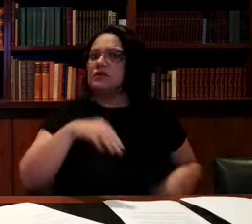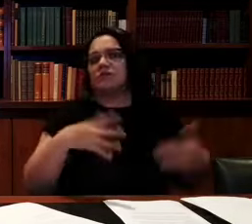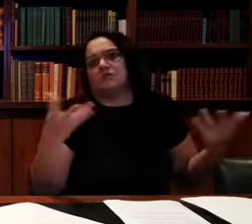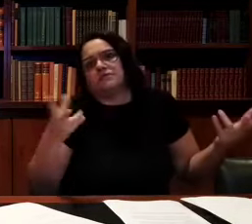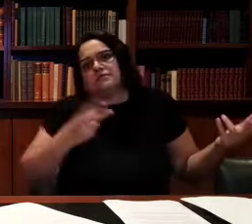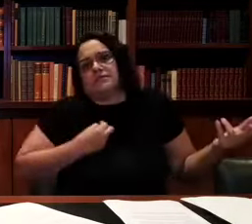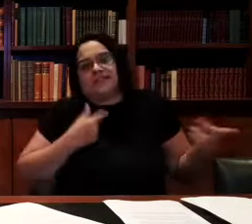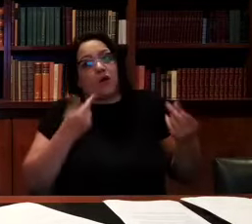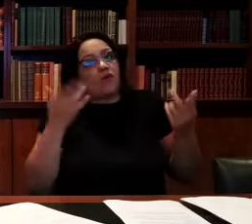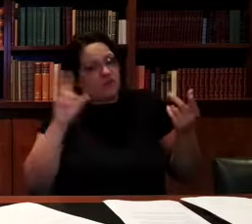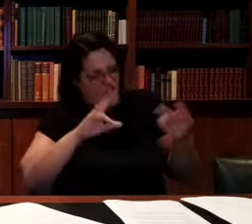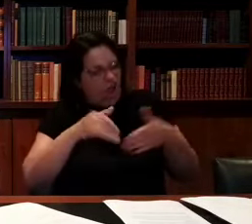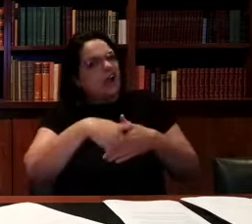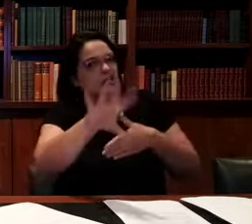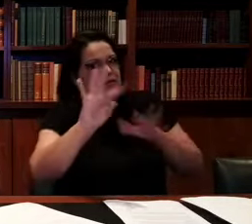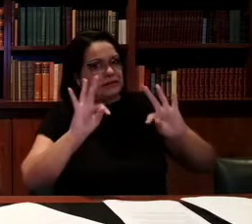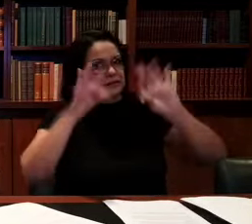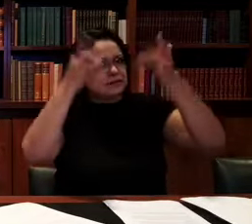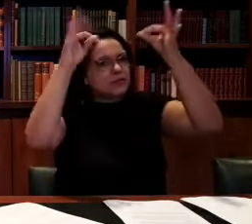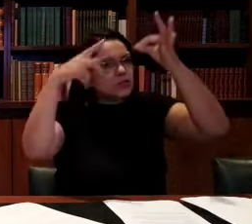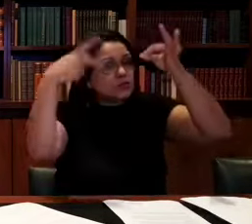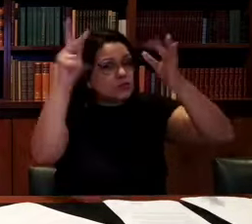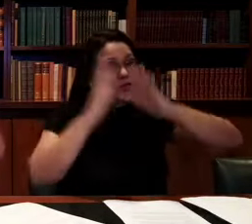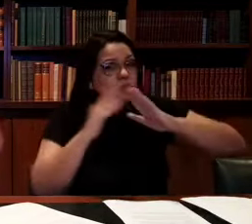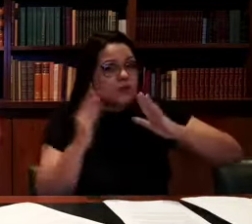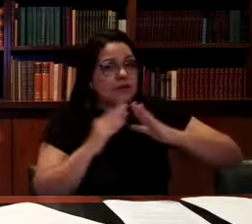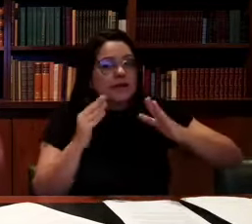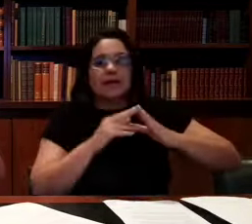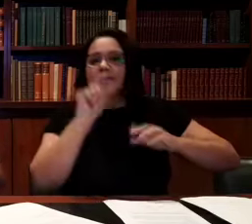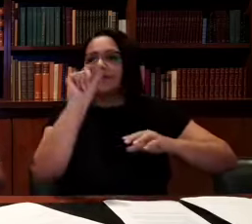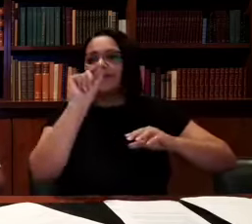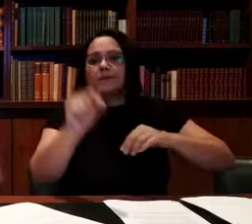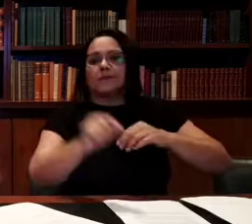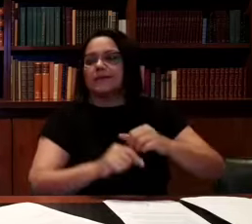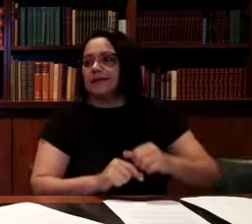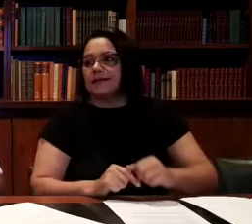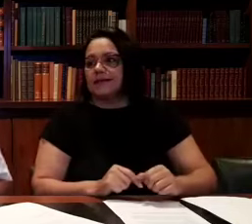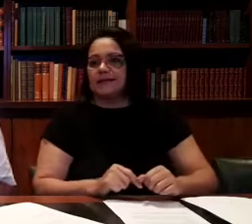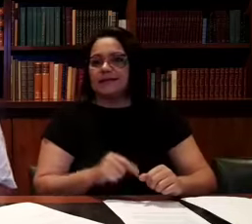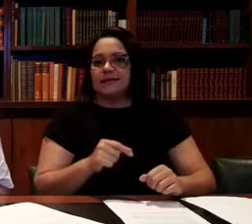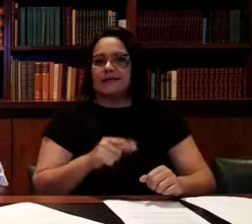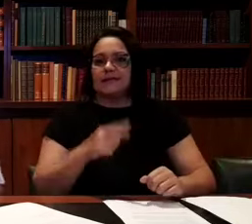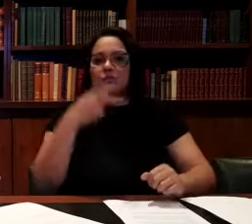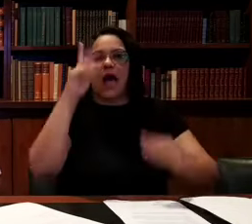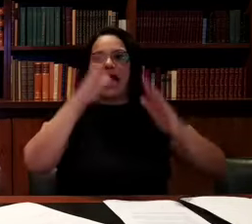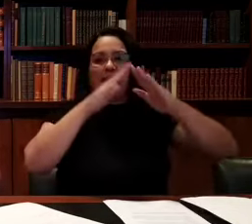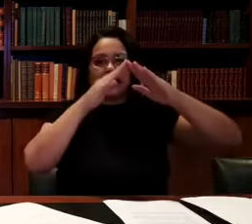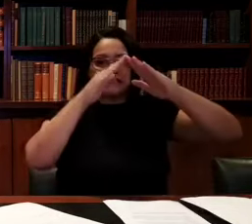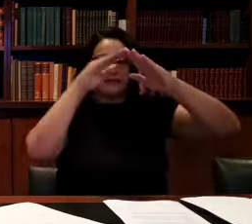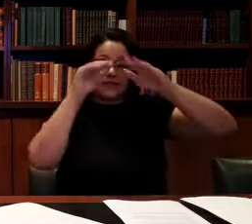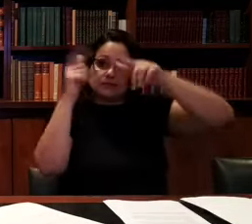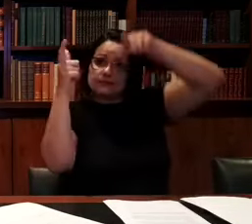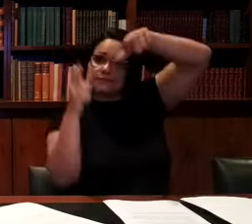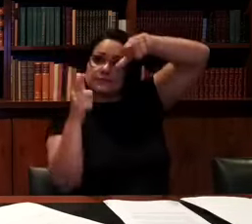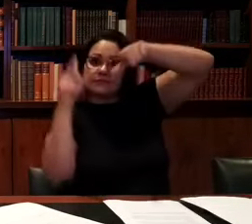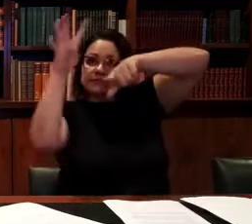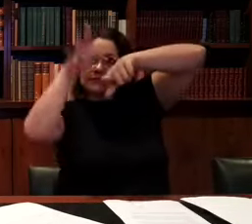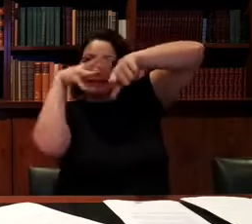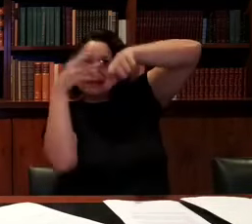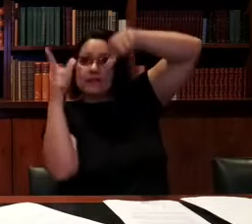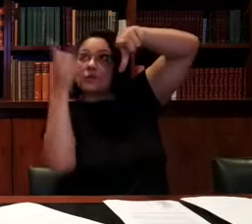e com a tecnologia chegando você contou acertar na tua casa vai ter um vai ter lá o terá para casa com placa fotovoltaica e